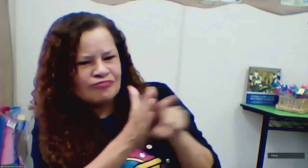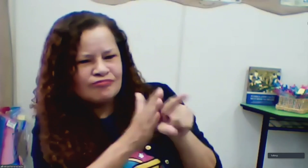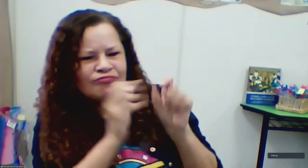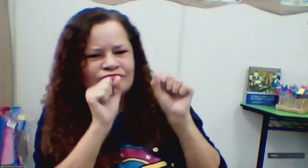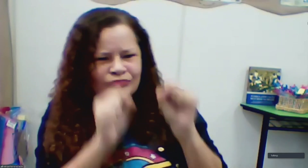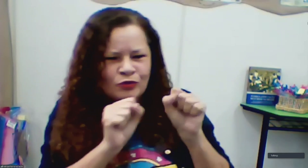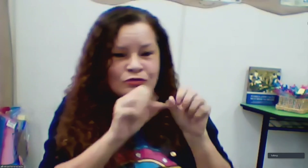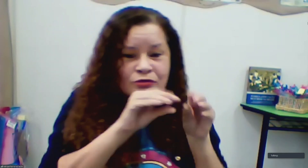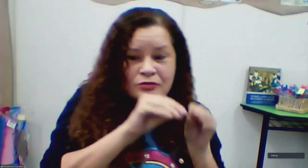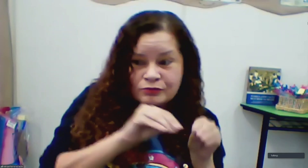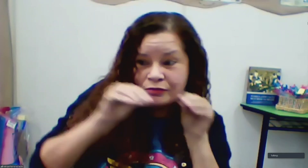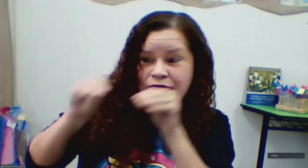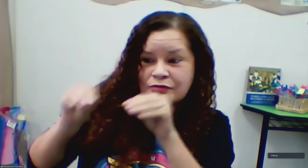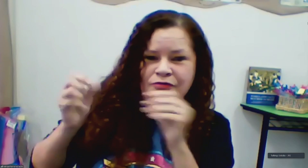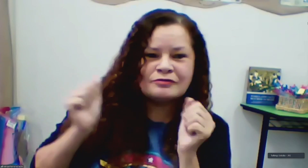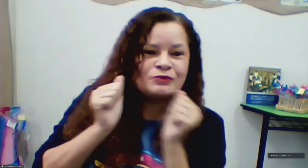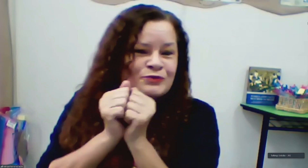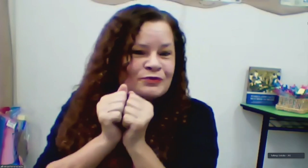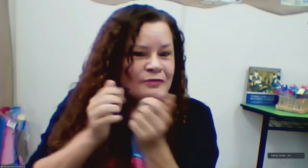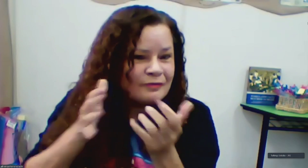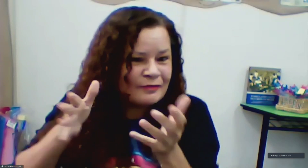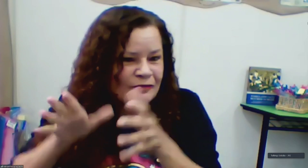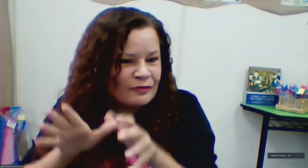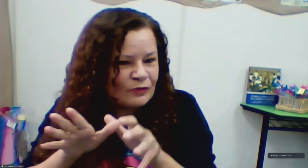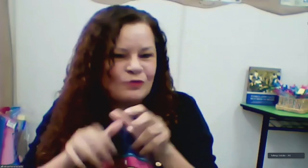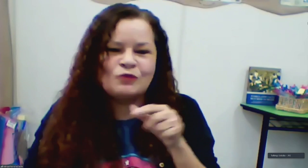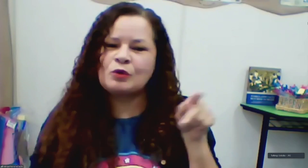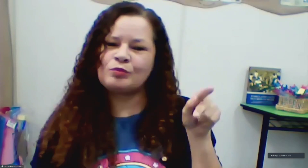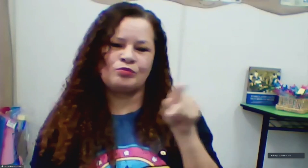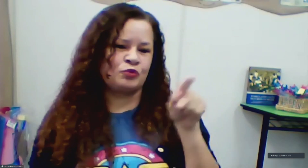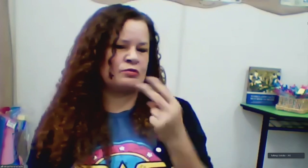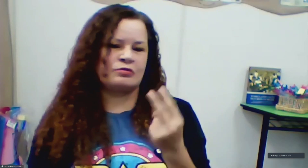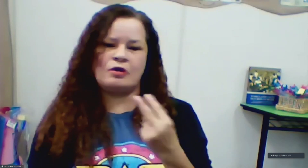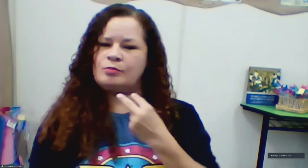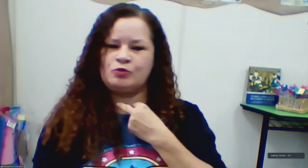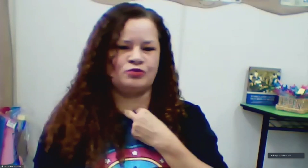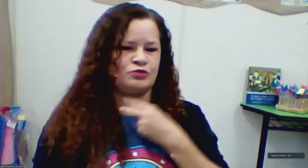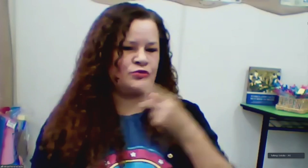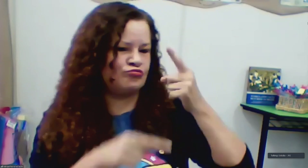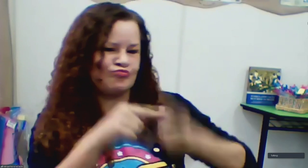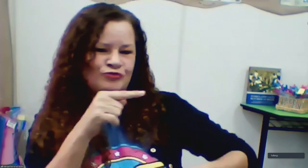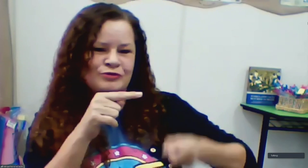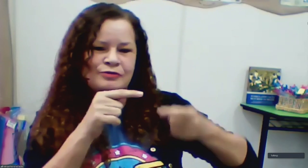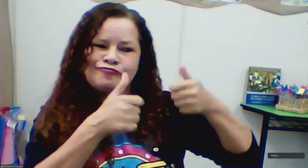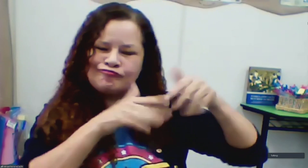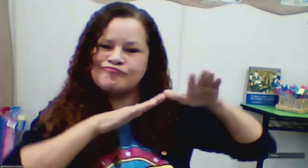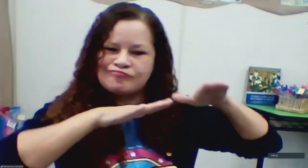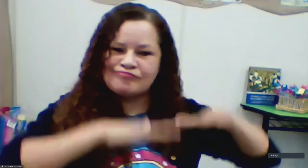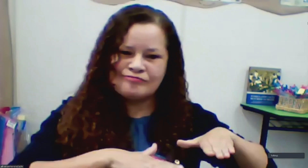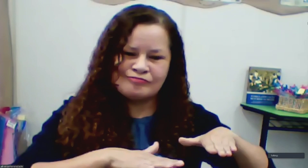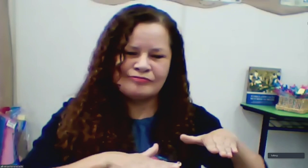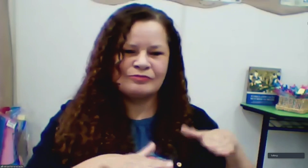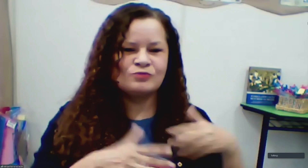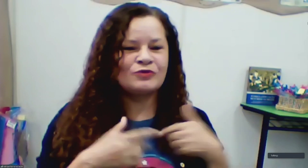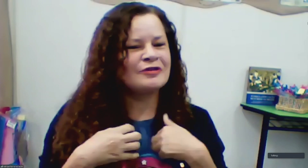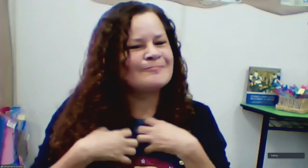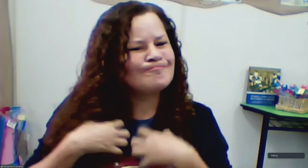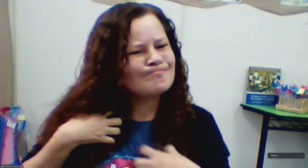vai, não pode, é proibido, você tem que ficar nessa sala especial. E eu ficava curiosa, eu precisava aprender, eu gostava